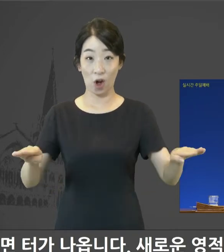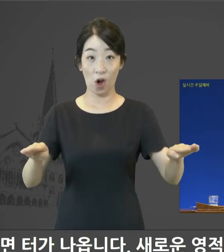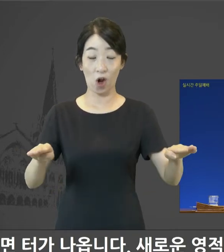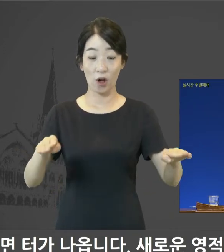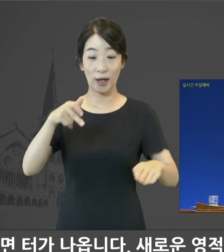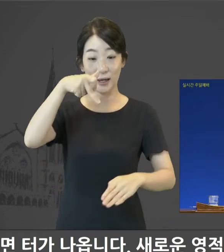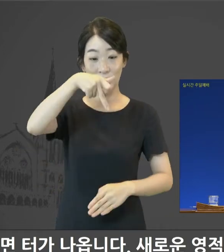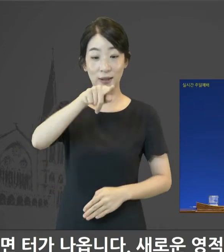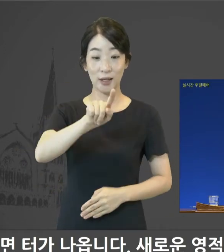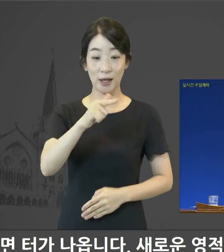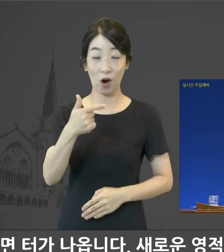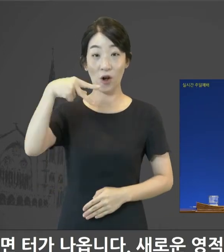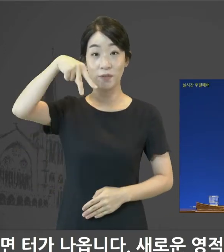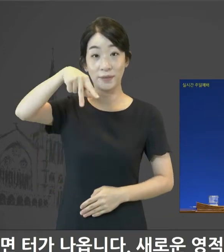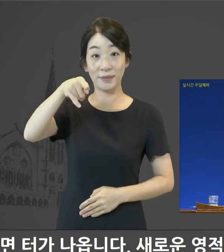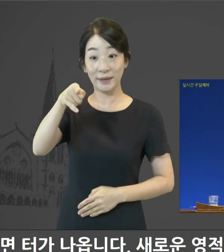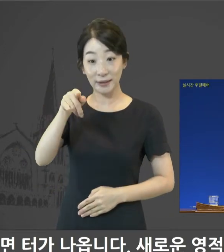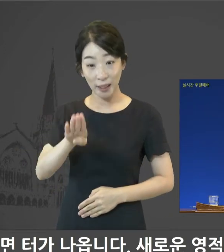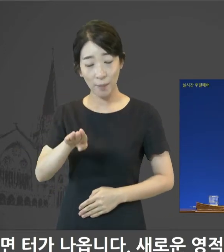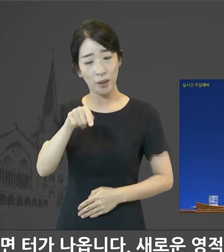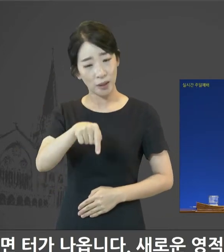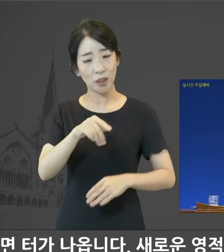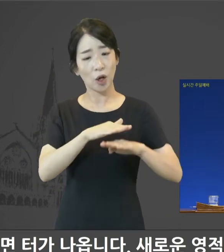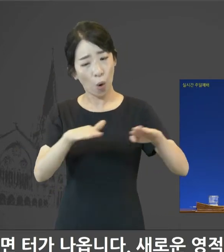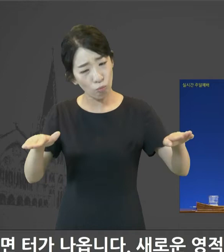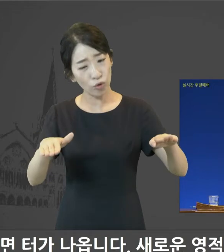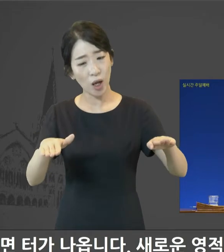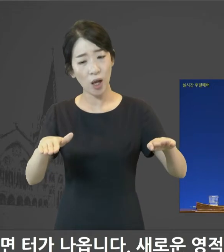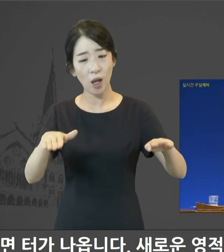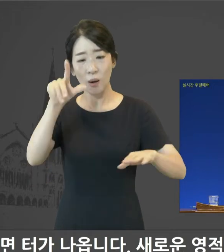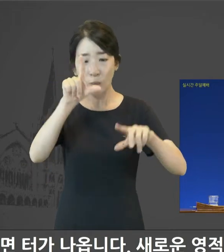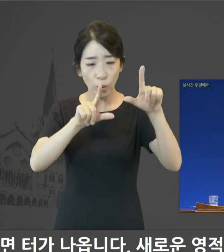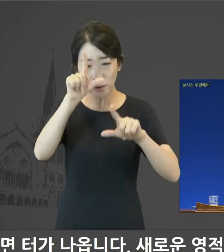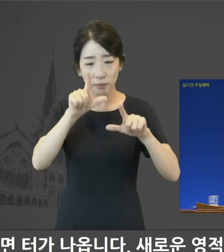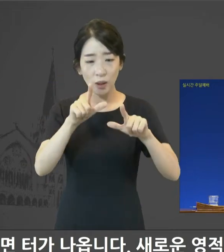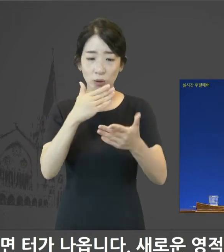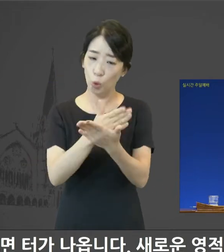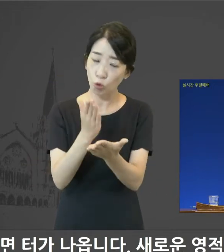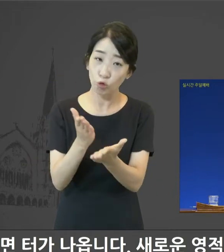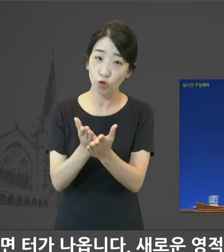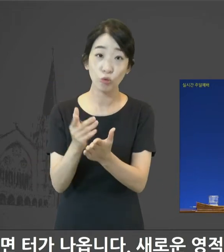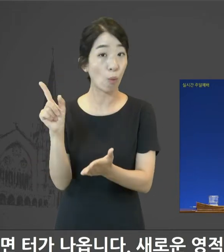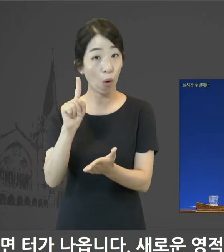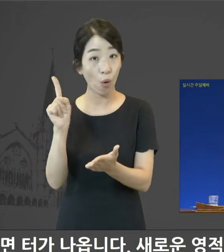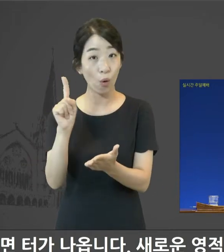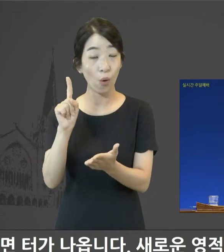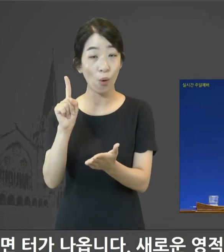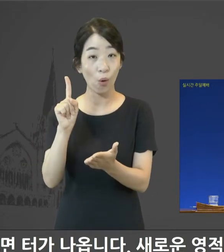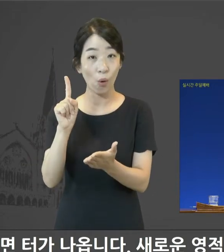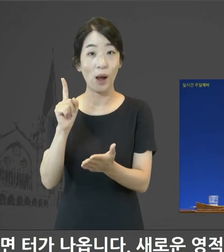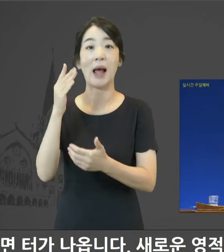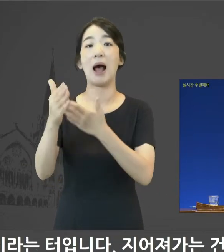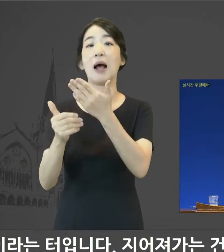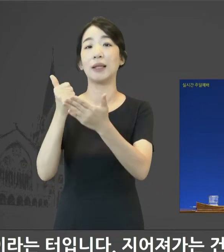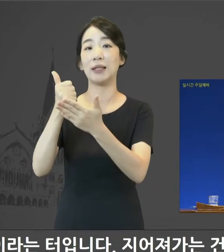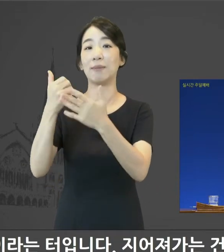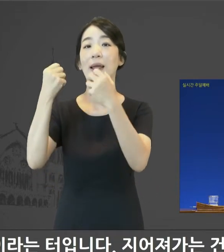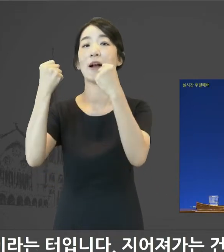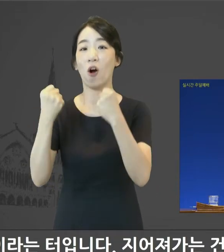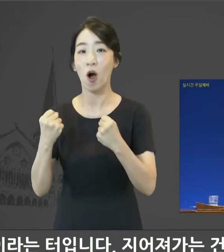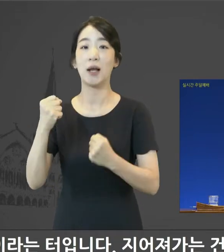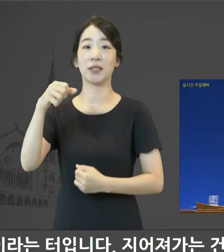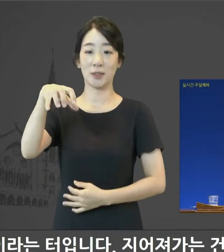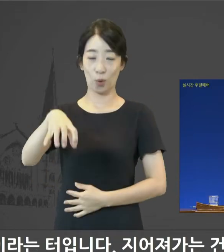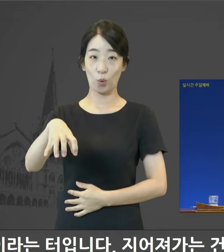지어져 가고 있는 이 건물의 컨셉은 뭐냐면 22절에서 저는 찾았습니다. 하나님이 거하실